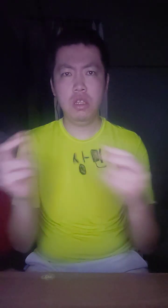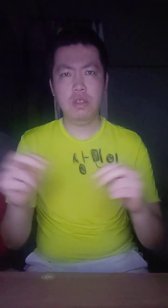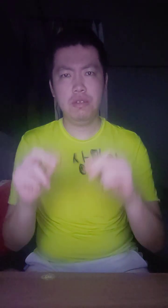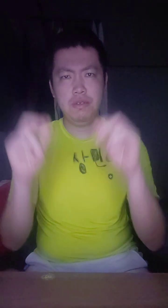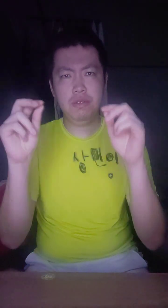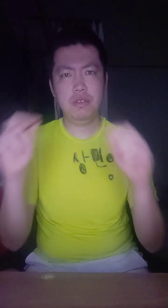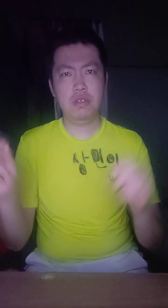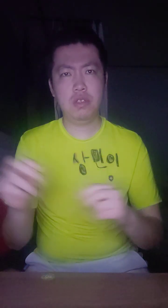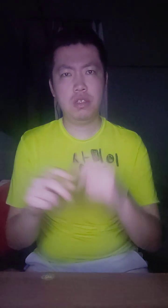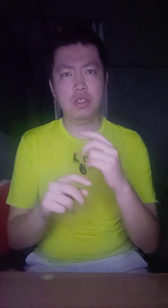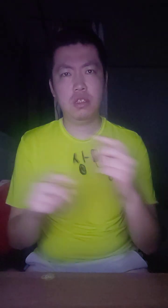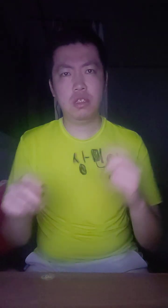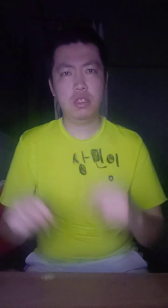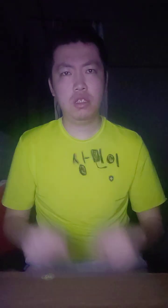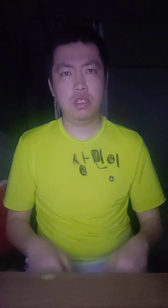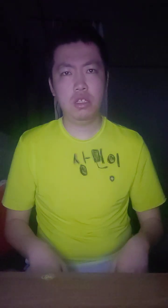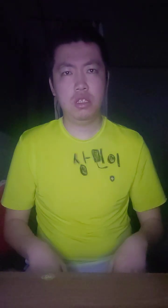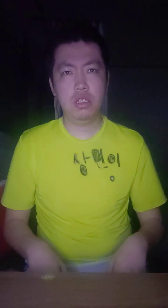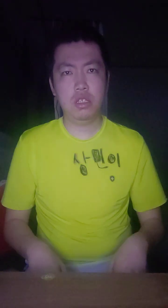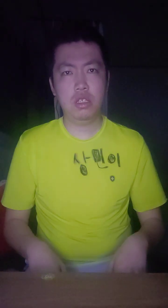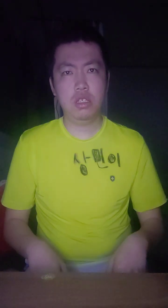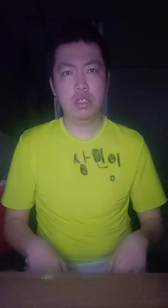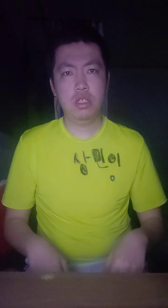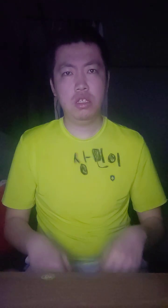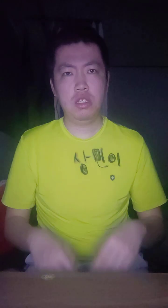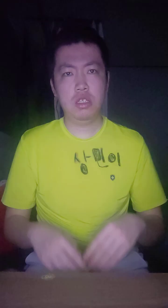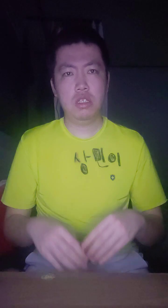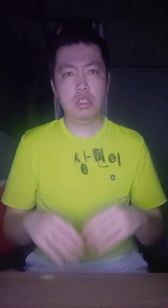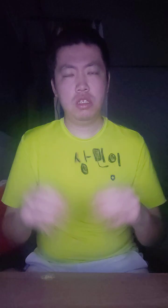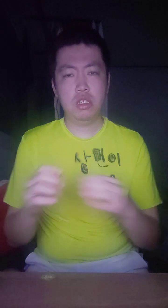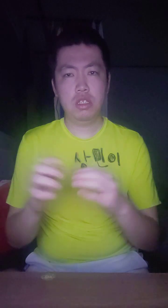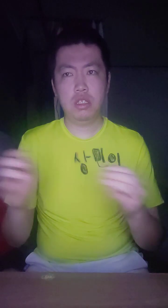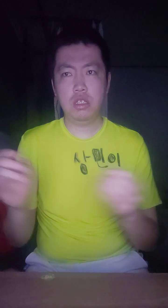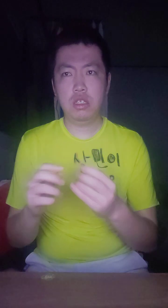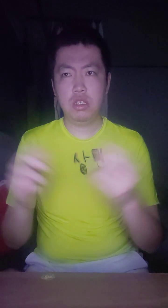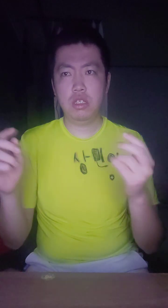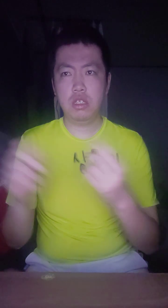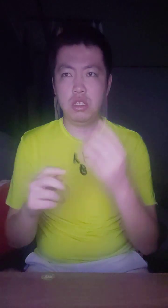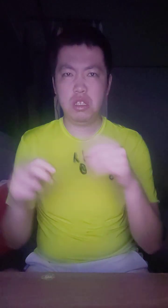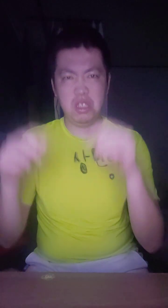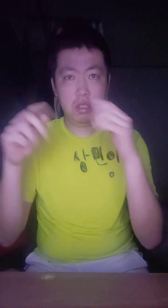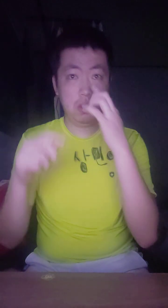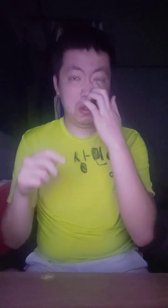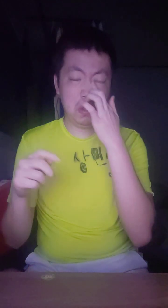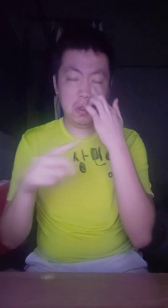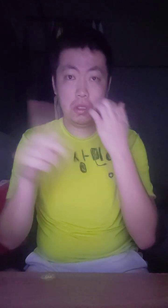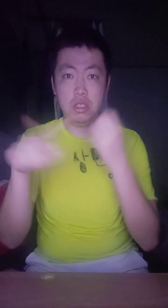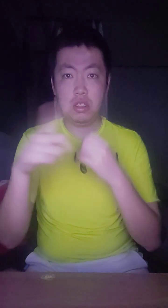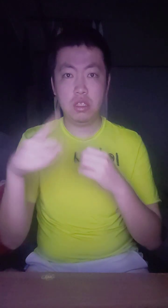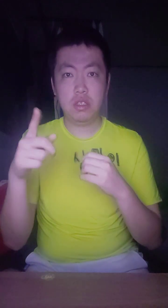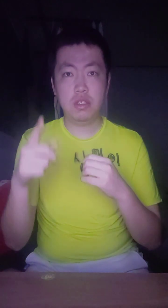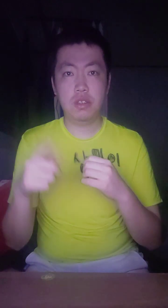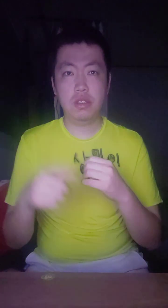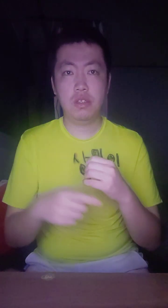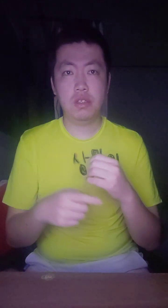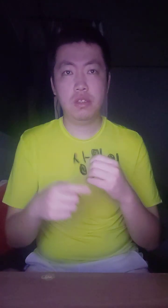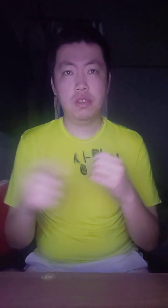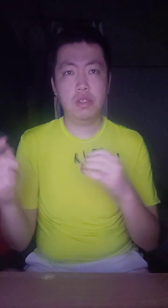정전으로 비상입니다. 컴컴한 부엌에 전등 하나 들어오지 않고 선풍기 버튼을 눌러봐도 꼼짝도